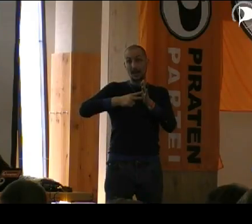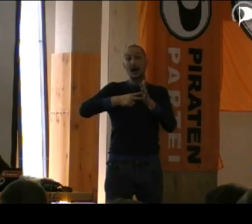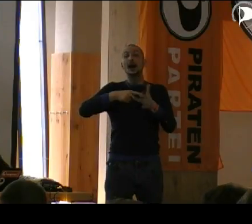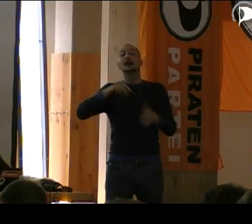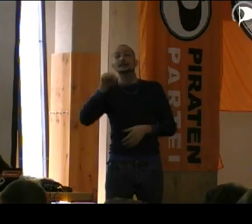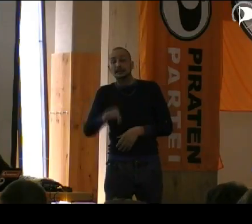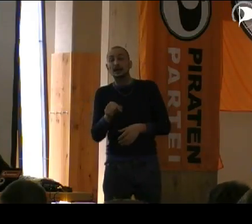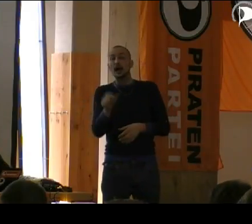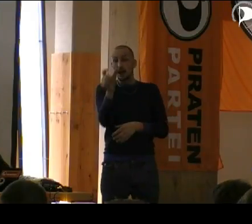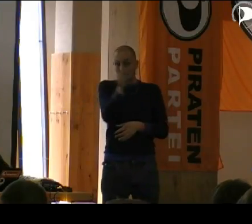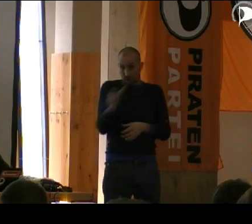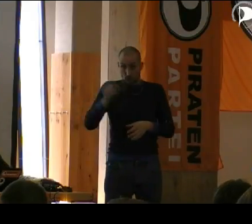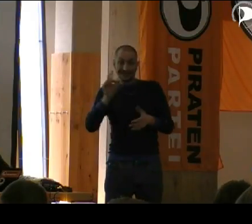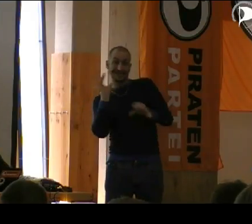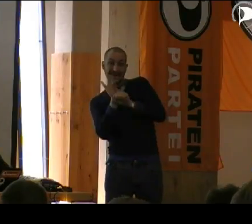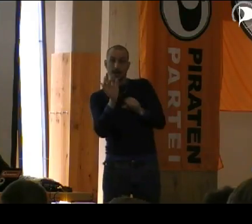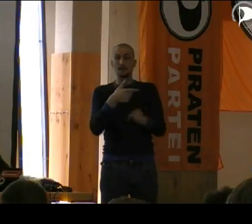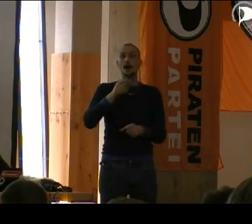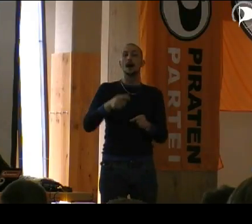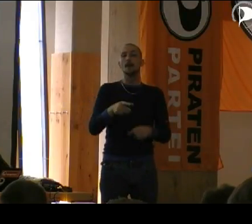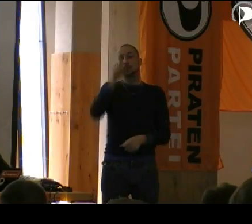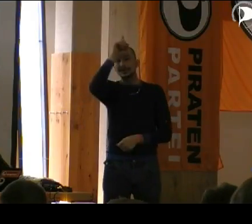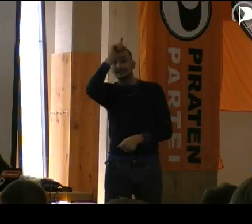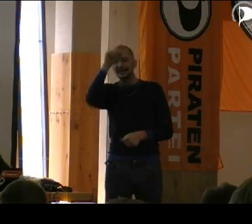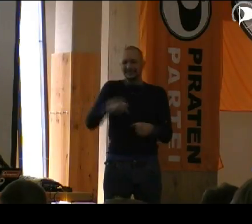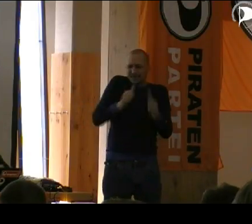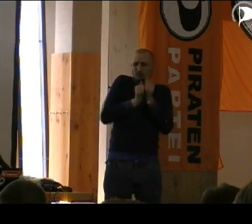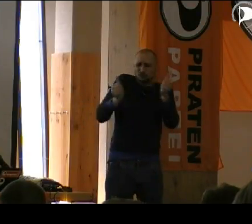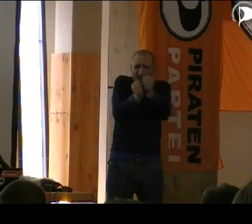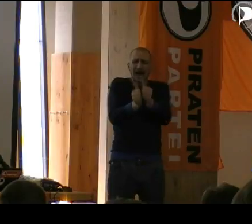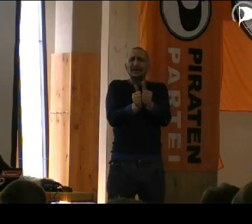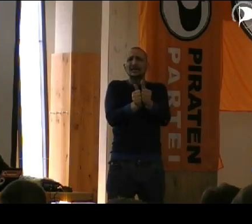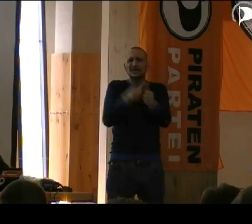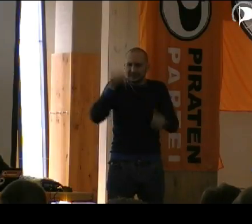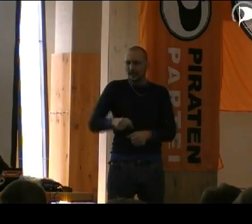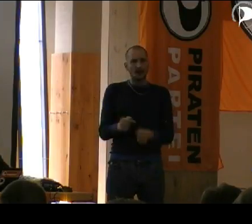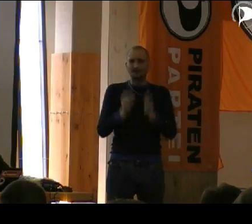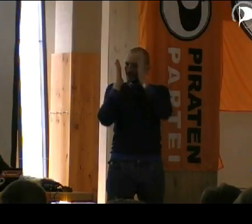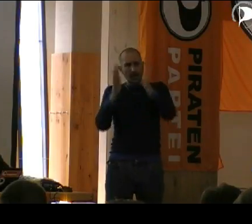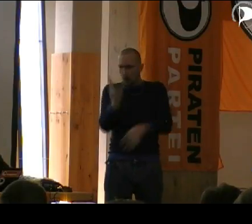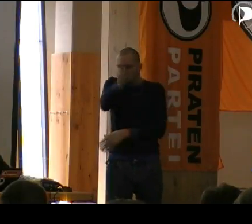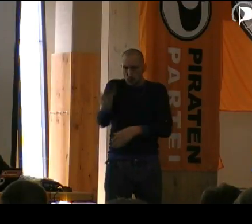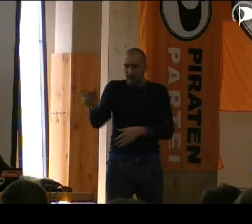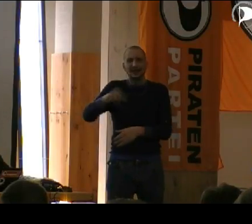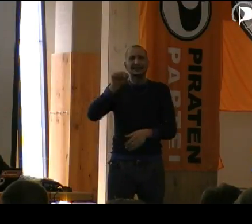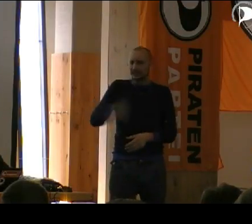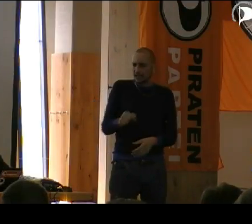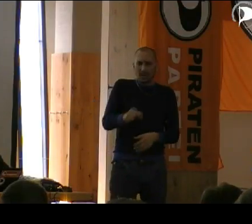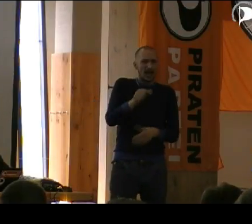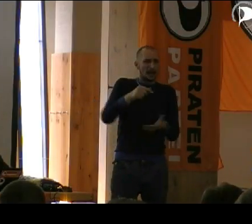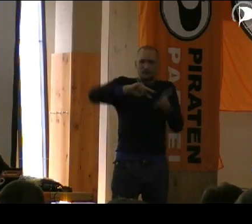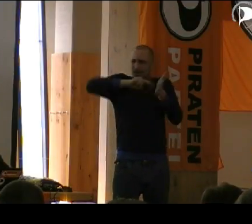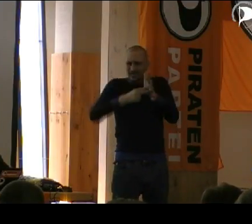gegen die polizei sondern der stadt vertraut seien bürger nicht nur der staat vertrauen der menschen in die politik